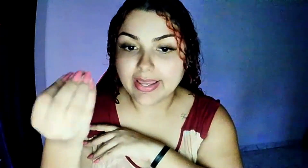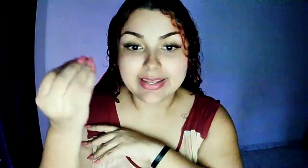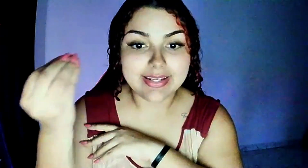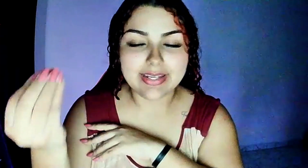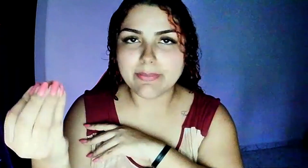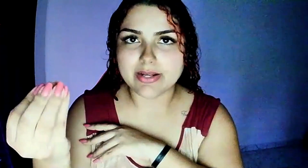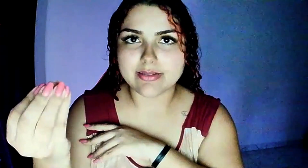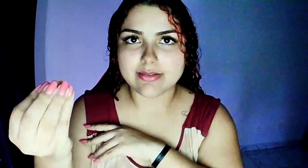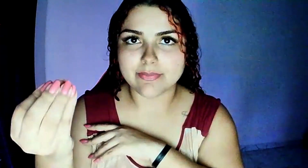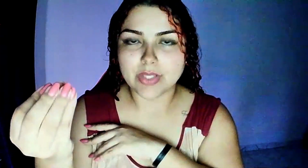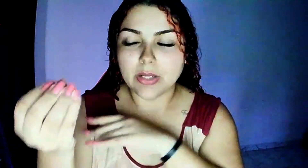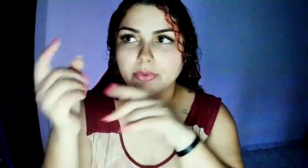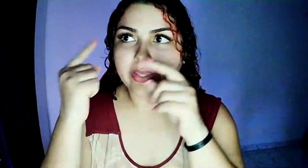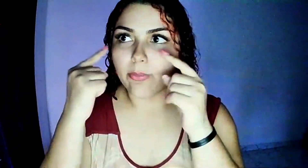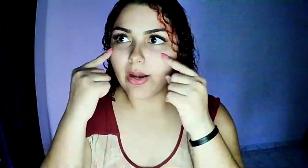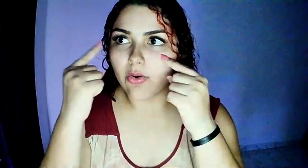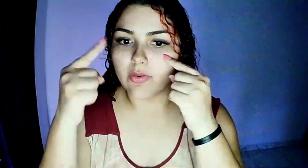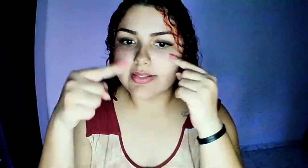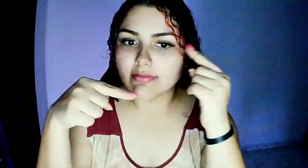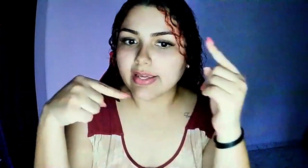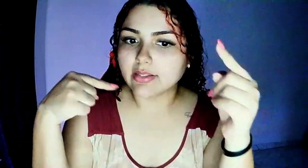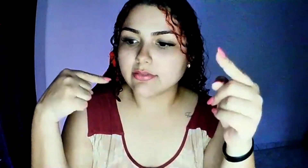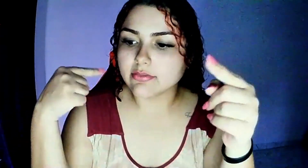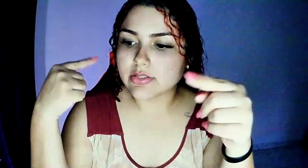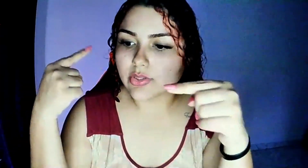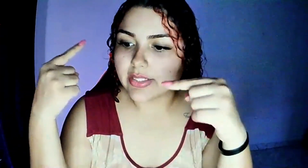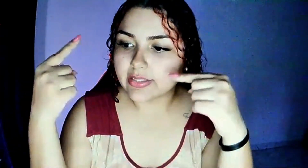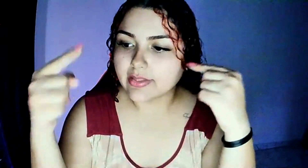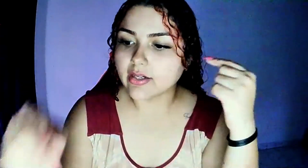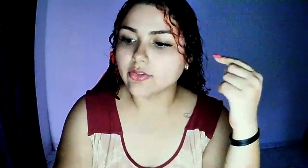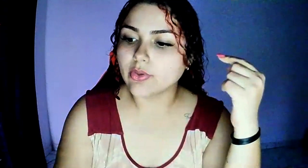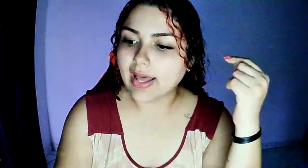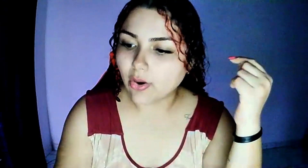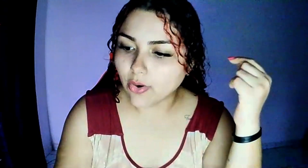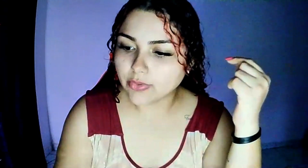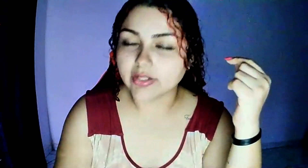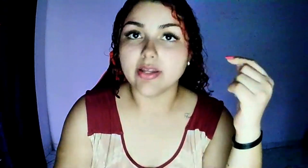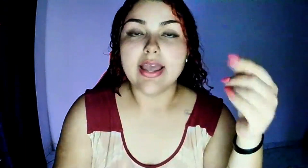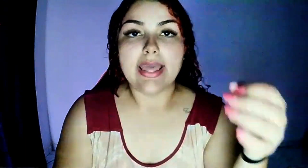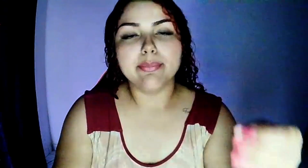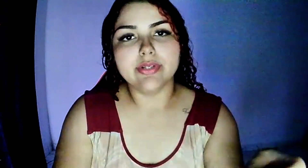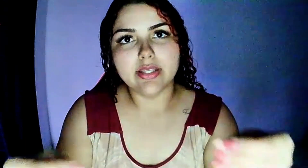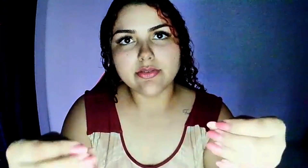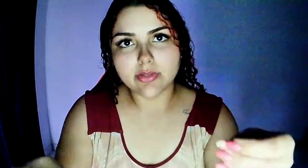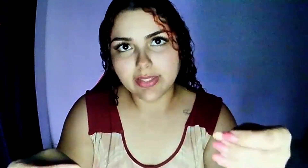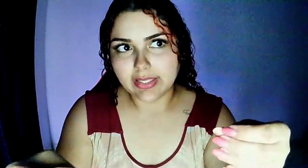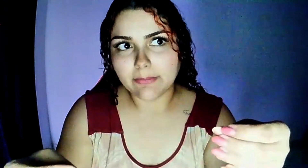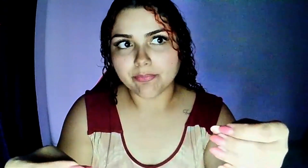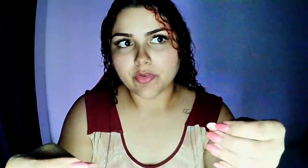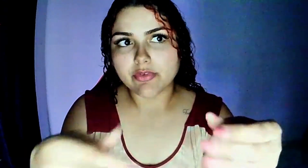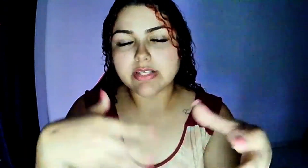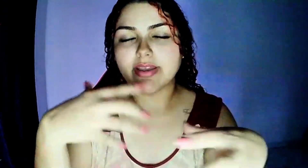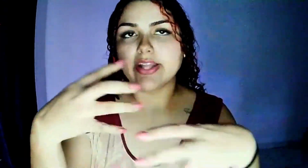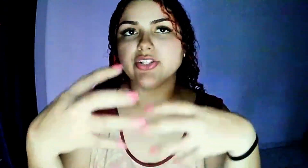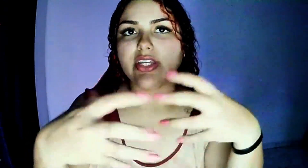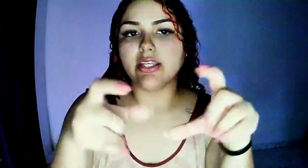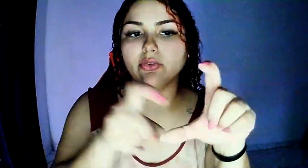aprender Libras. Porque uma coisa vai se conectando à outra. É por isso que você vai adquirindo